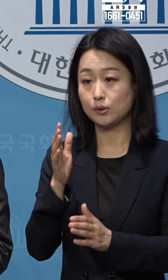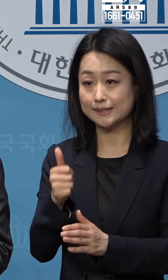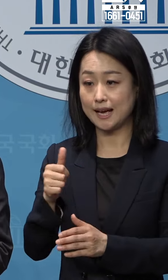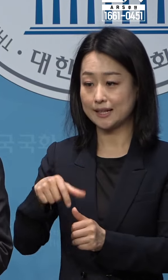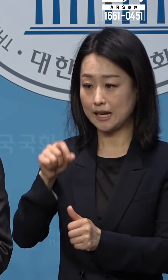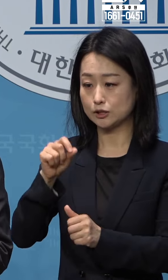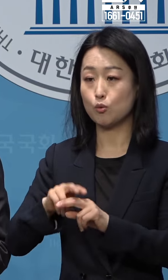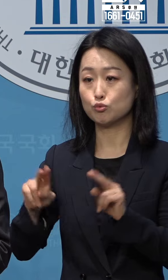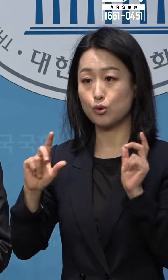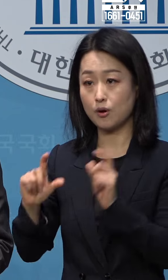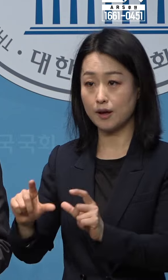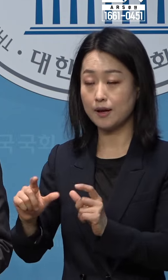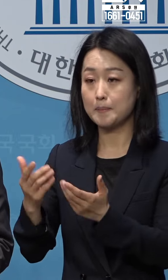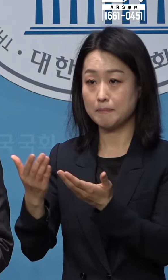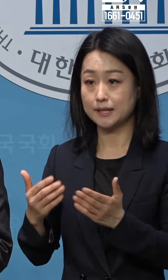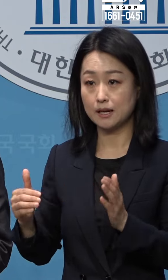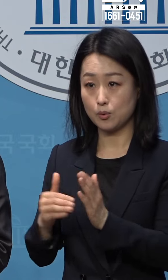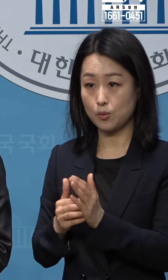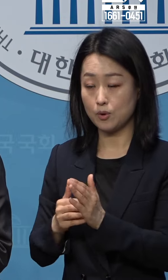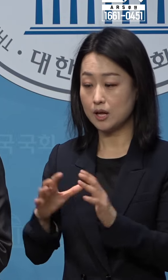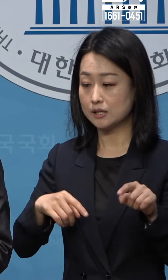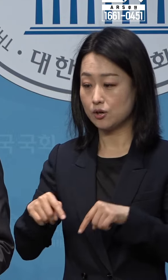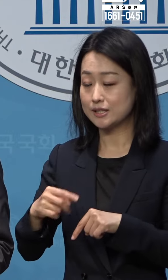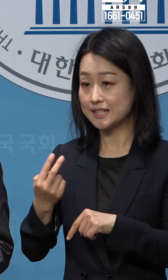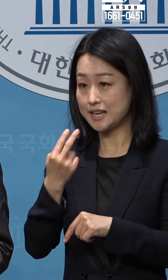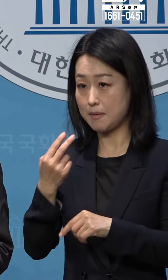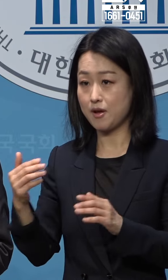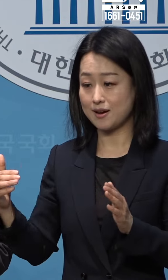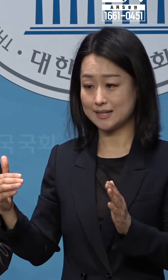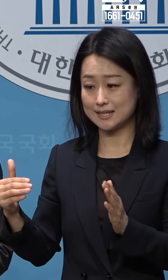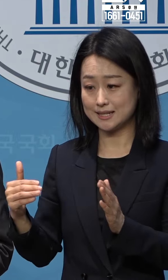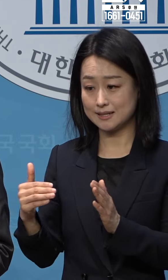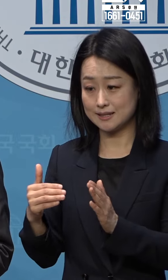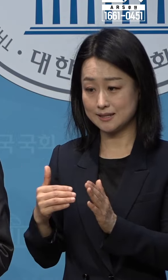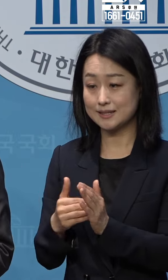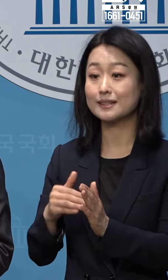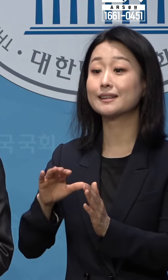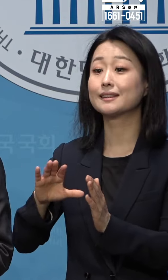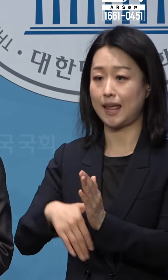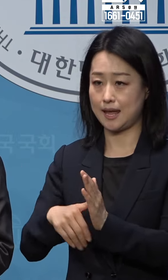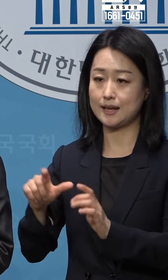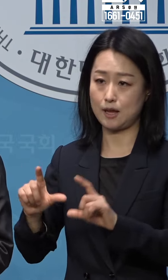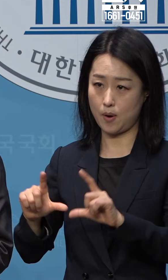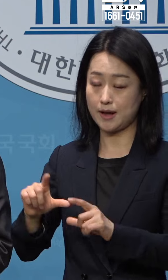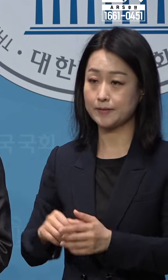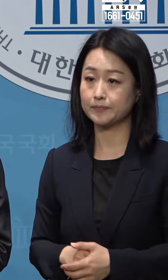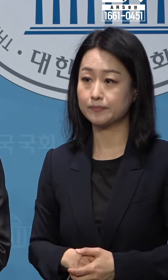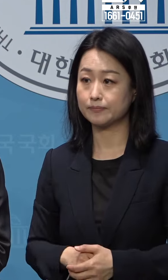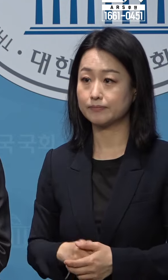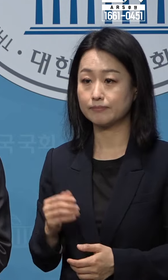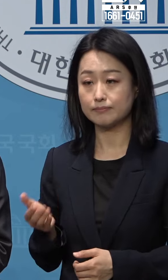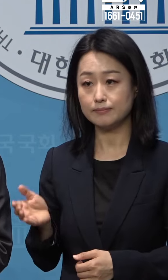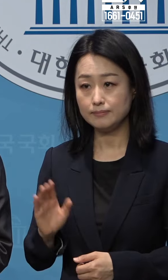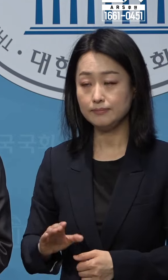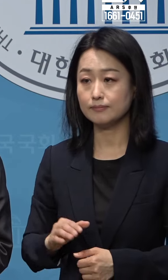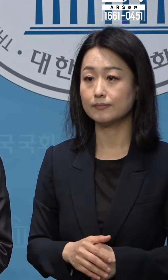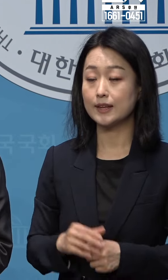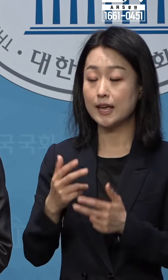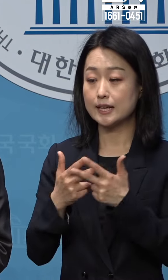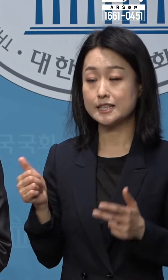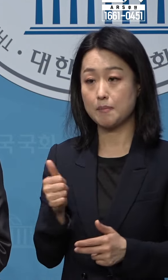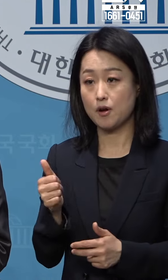당선 무효형을 선고받아 정치생명이 실상 끝난 상태였습니다 이런 상황에서